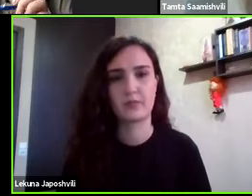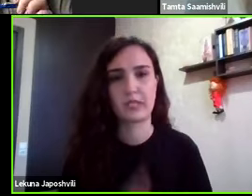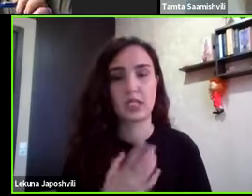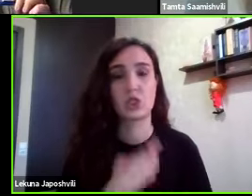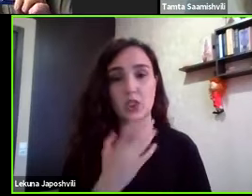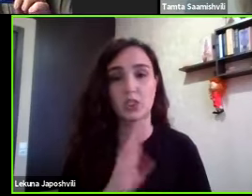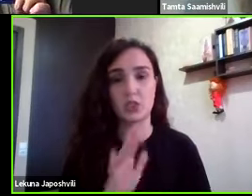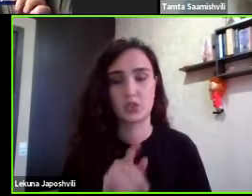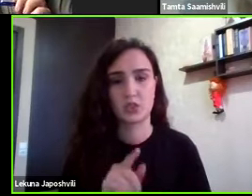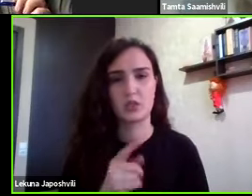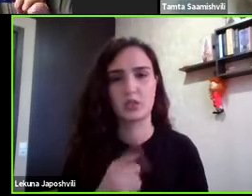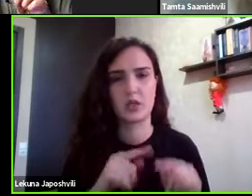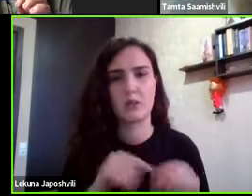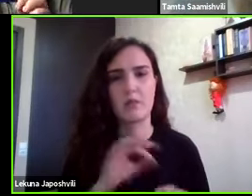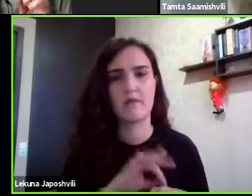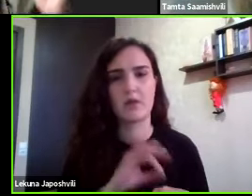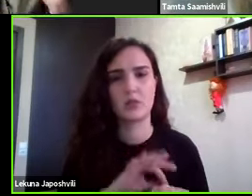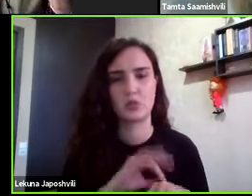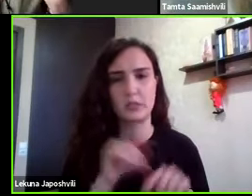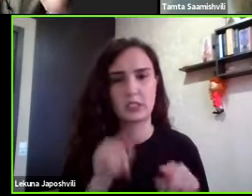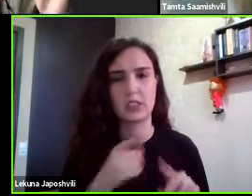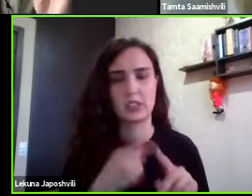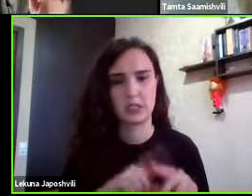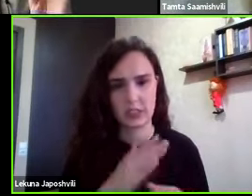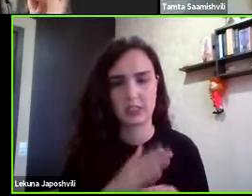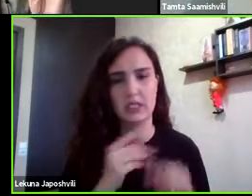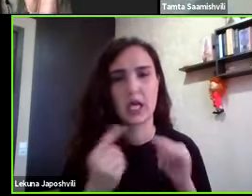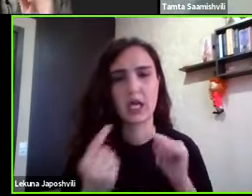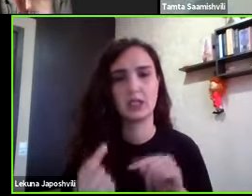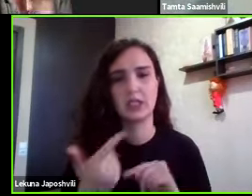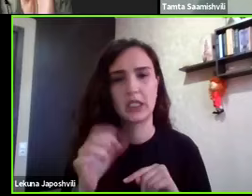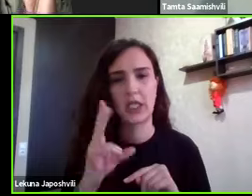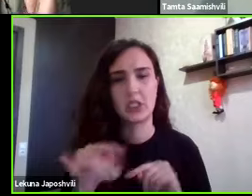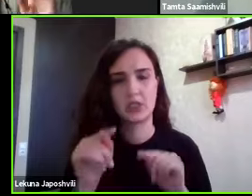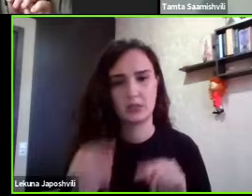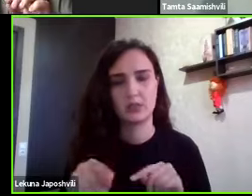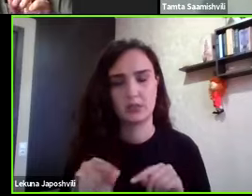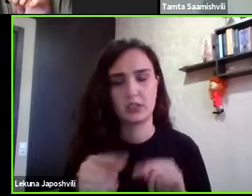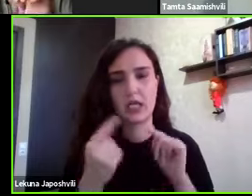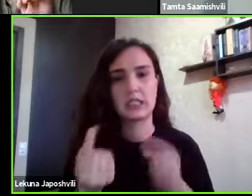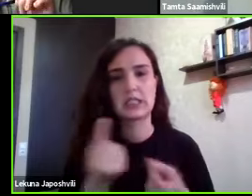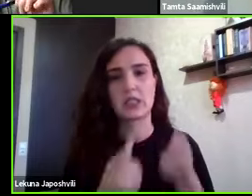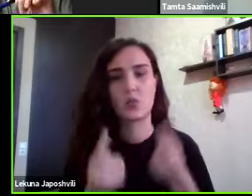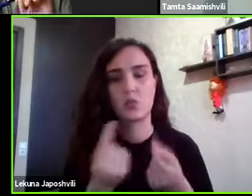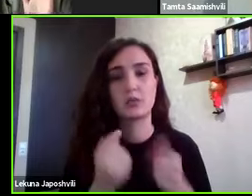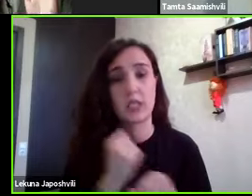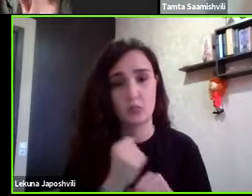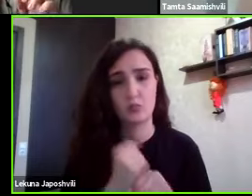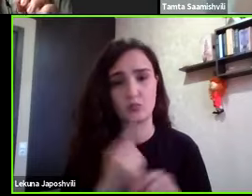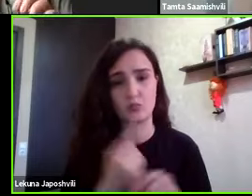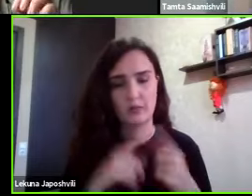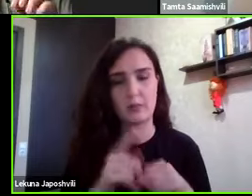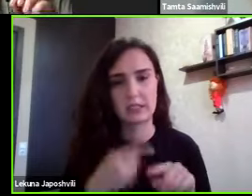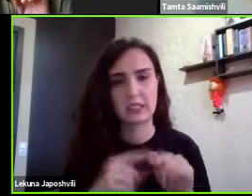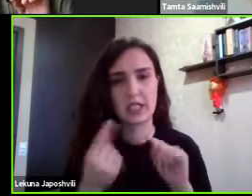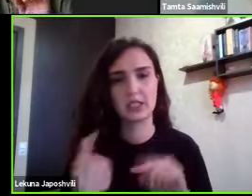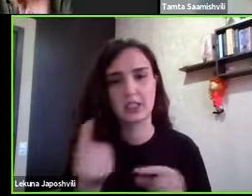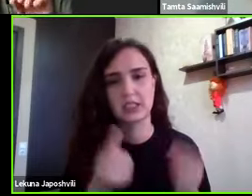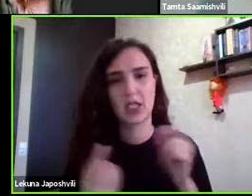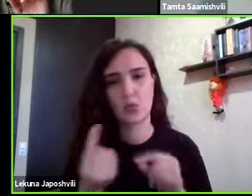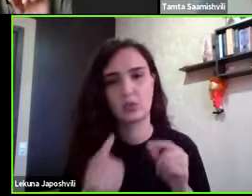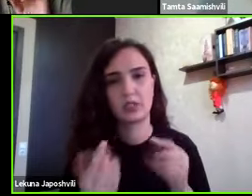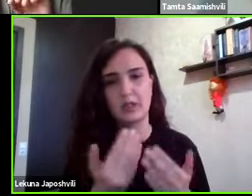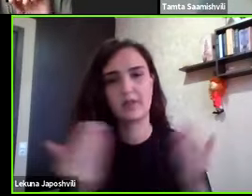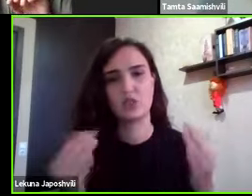შეგეშინდეთ ამ ავადობის, ეს არის ისევ ანტიგენის შეხვედრა და ანტისხეულის გამომუშავება და ეს ანტისხეული